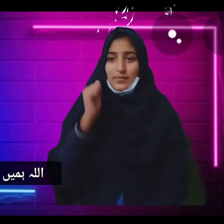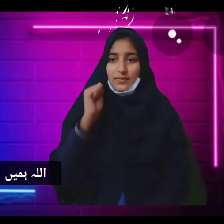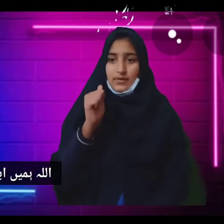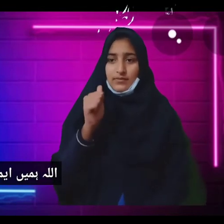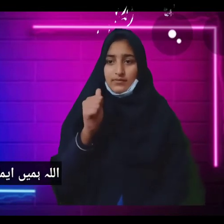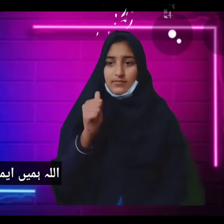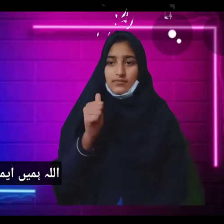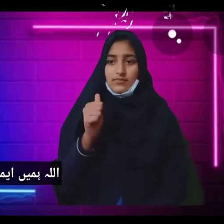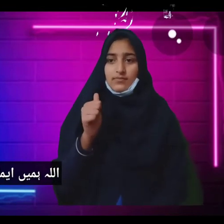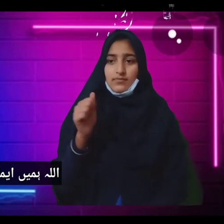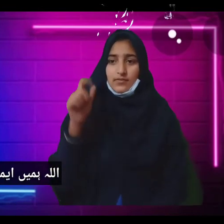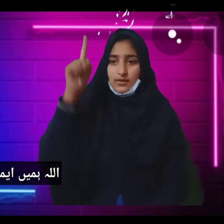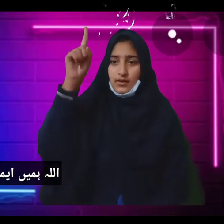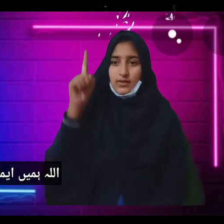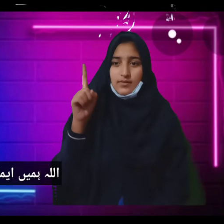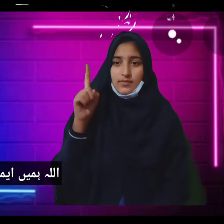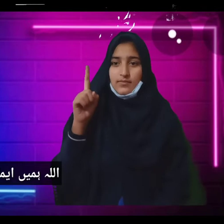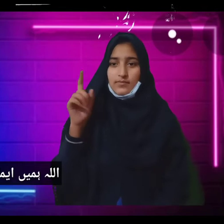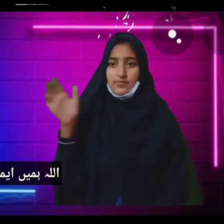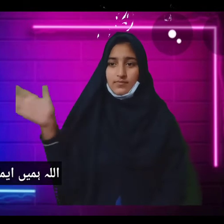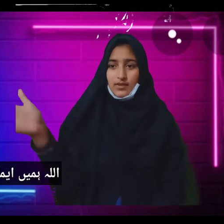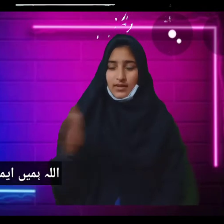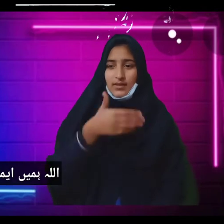ईमान, अल्लाह हमें